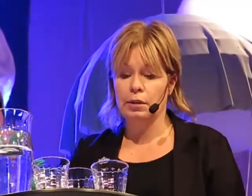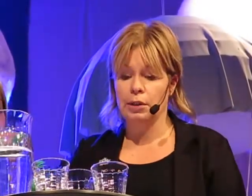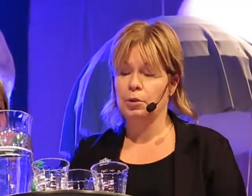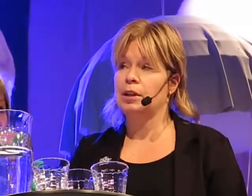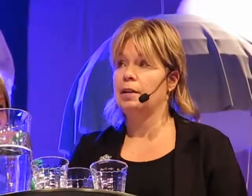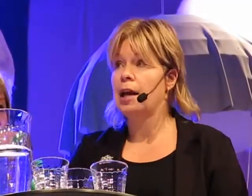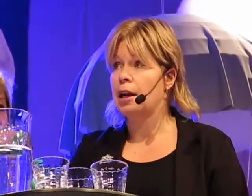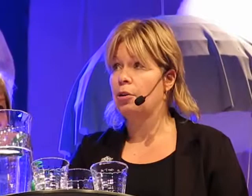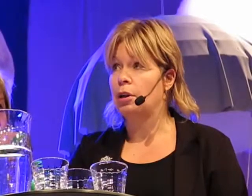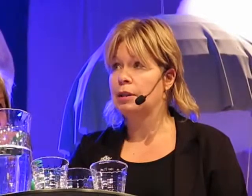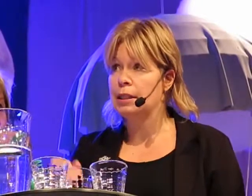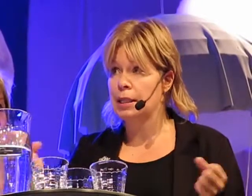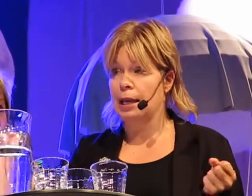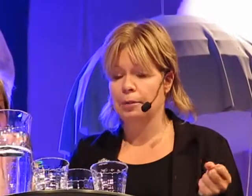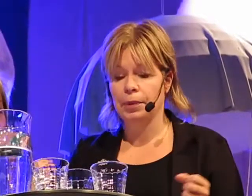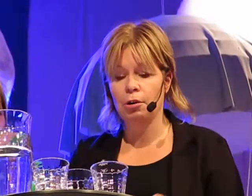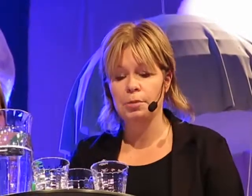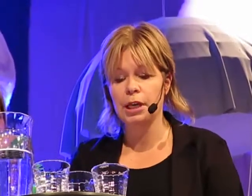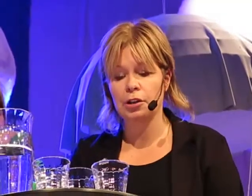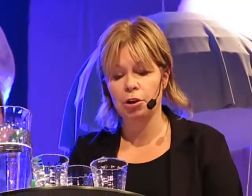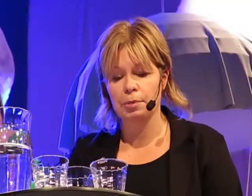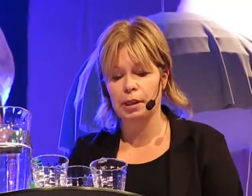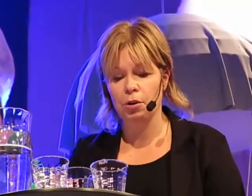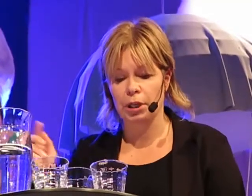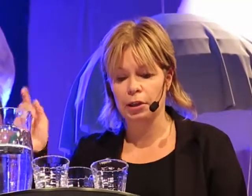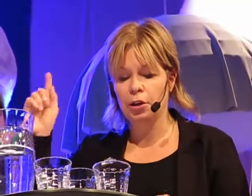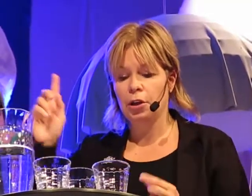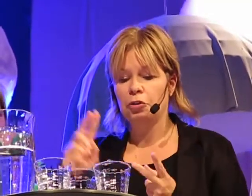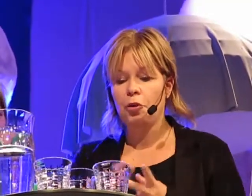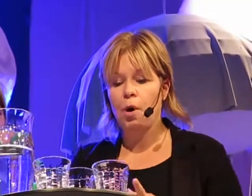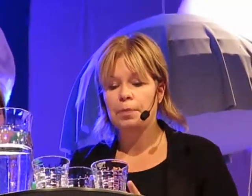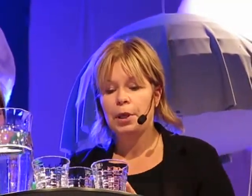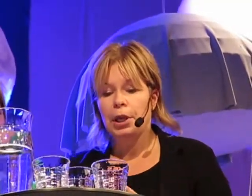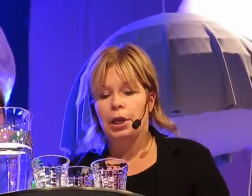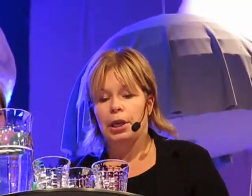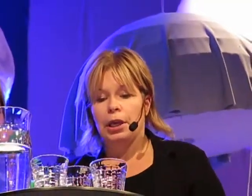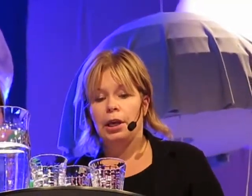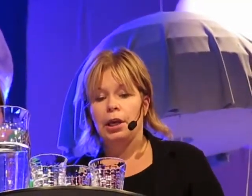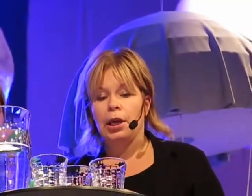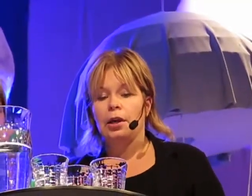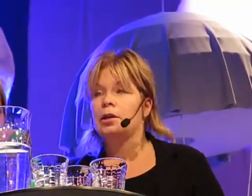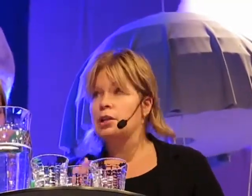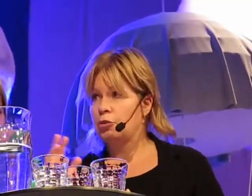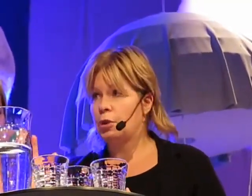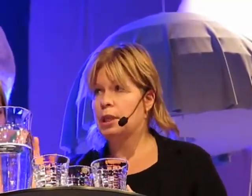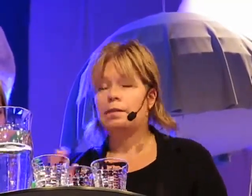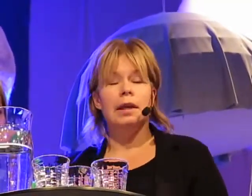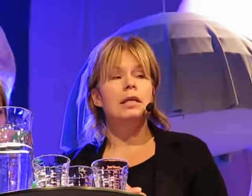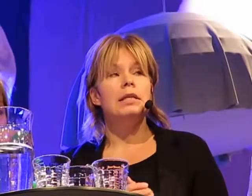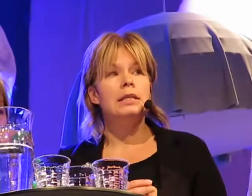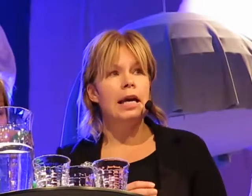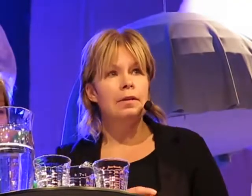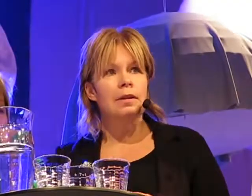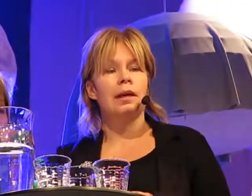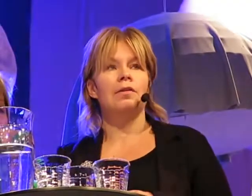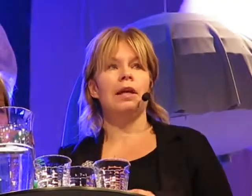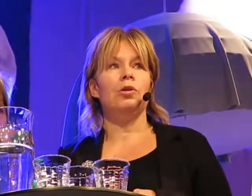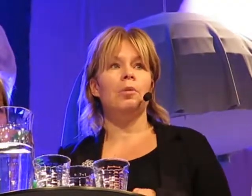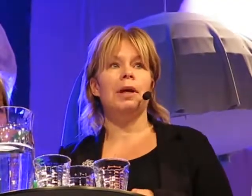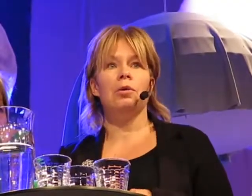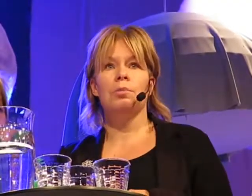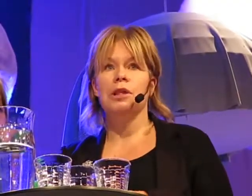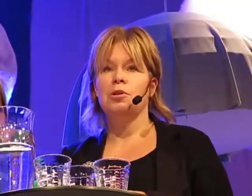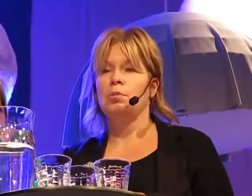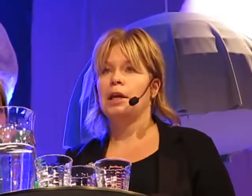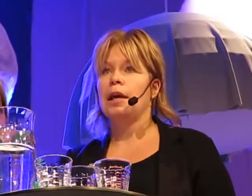0 till 2030, nära 0. Testa den. Det kommer kännas själv massa gånger. 2. CO2-skatten,